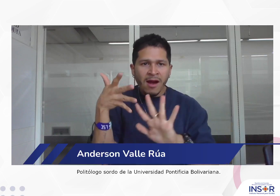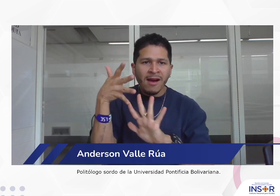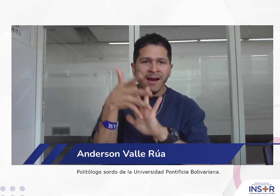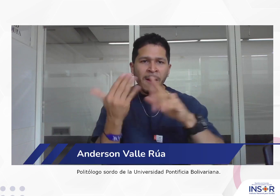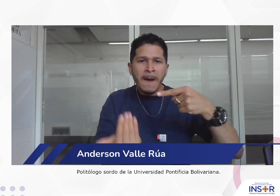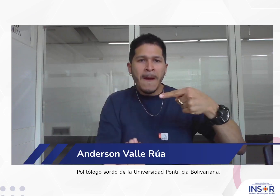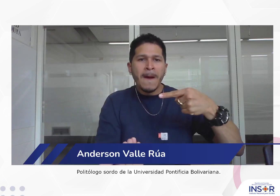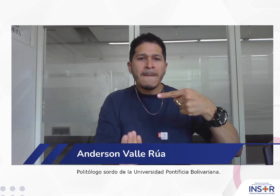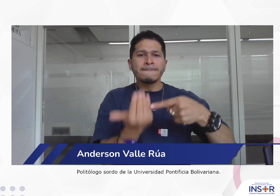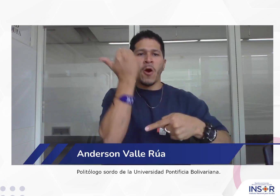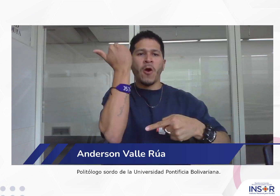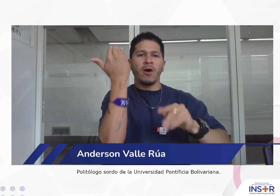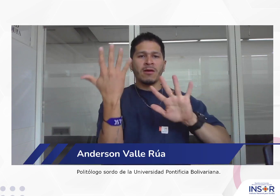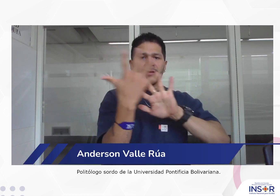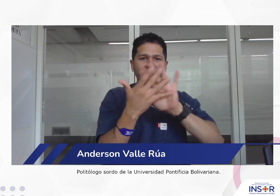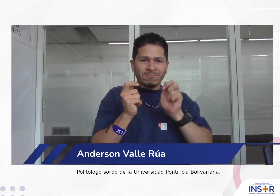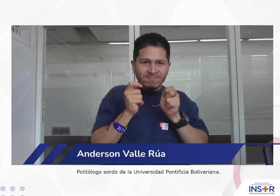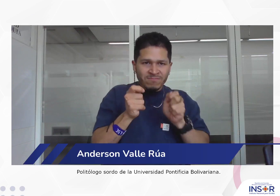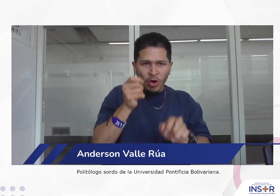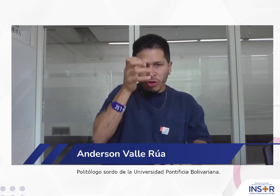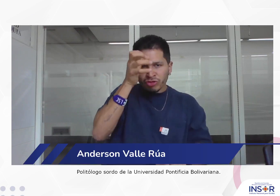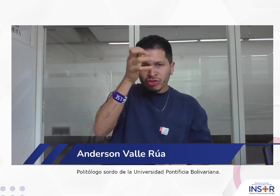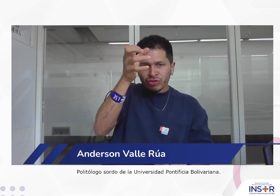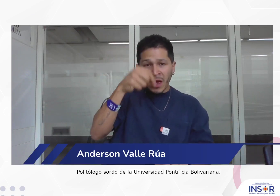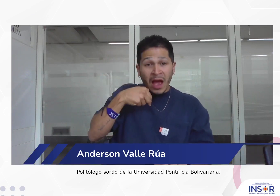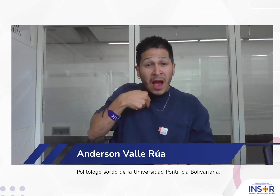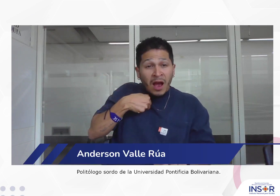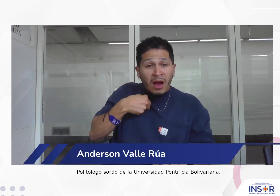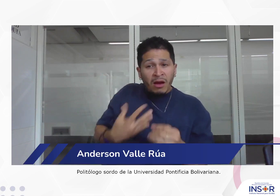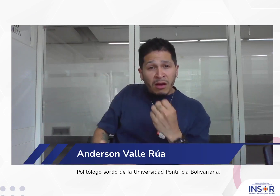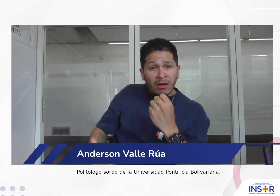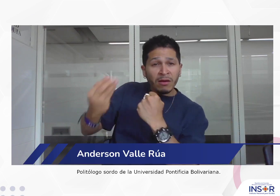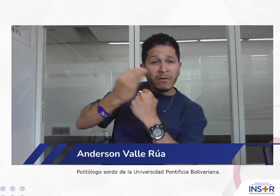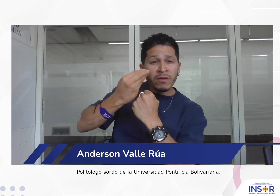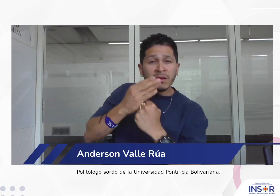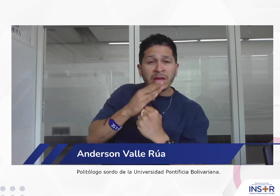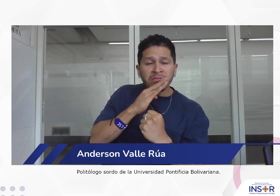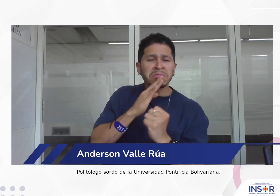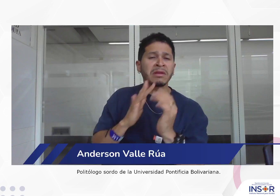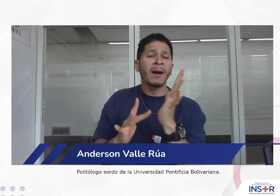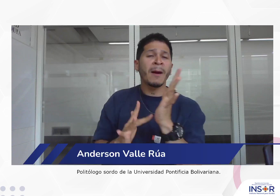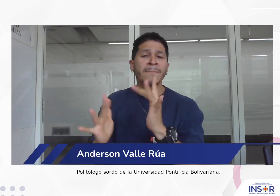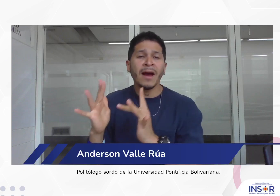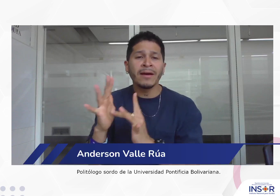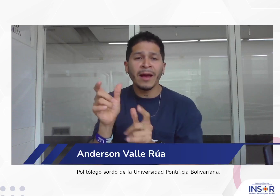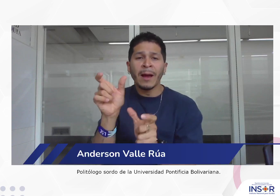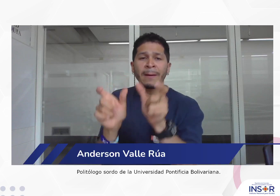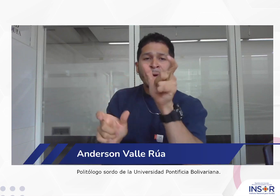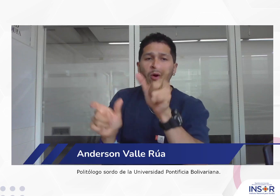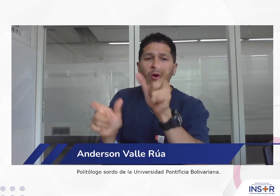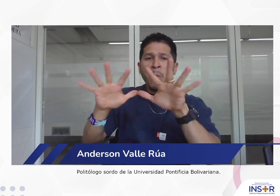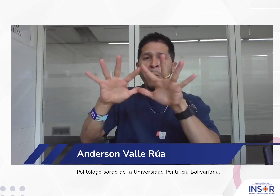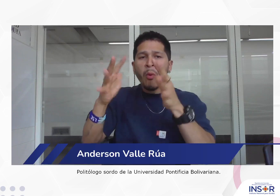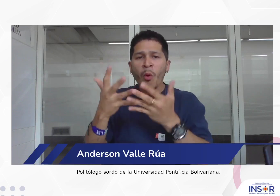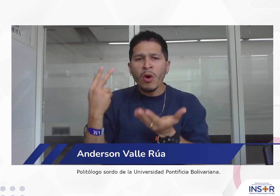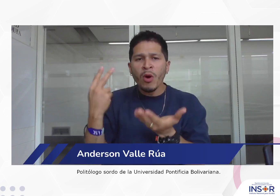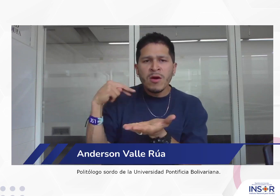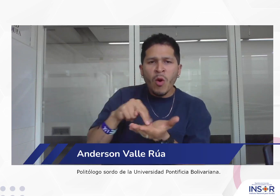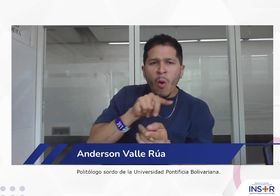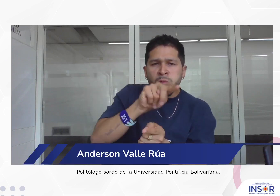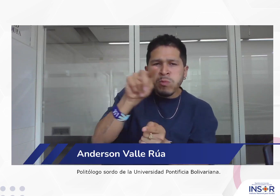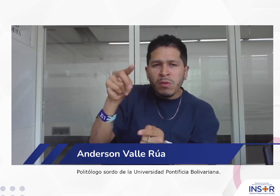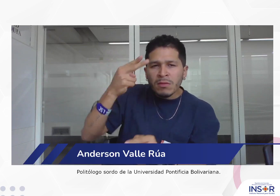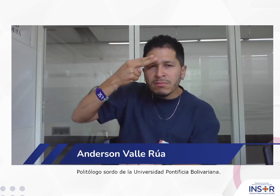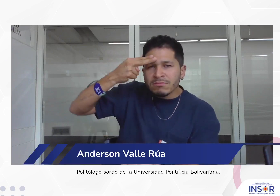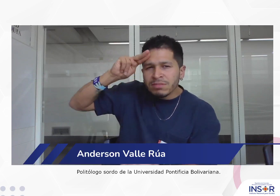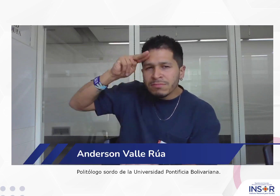investigación a profundidad sobre este concepto. Yo empiezo con este concepto incipiente para hacer esta investigación. Como referente